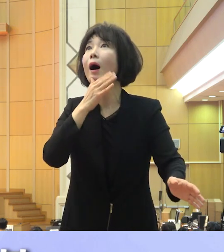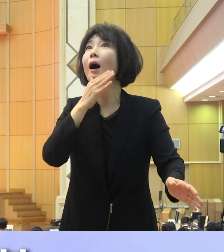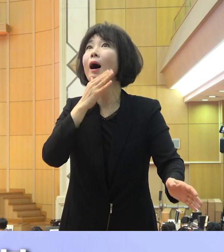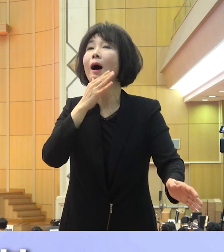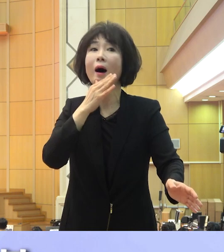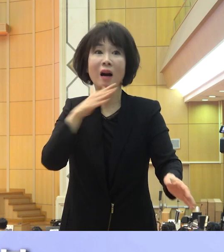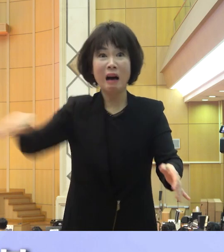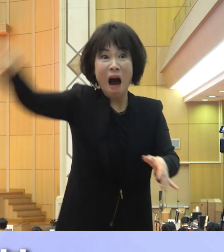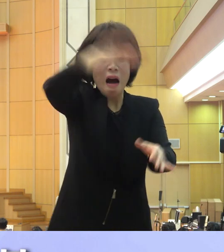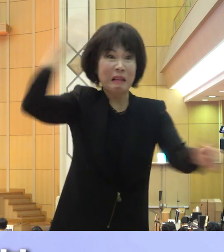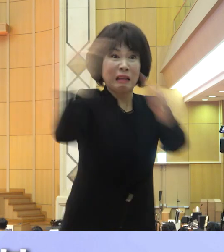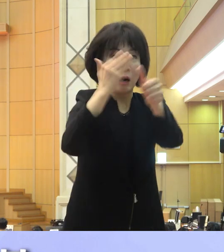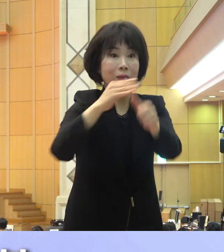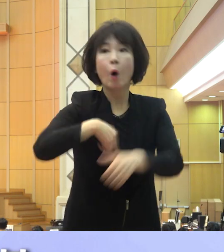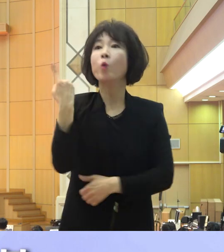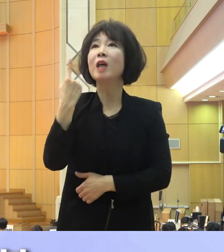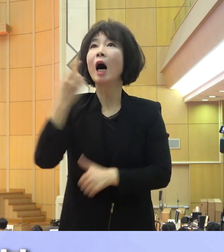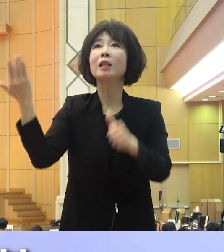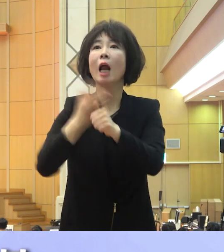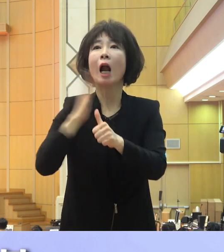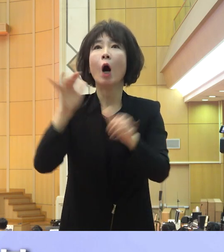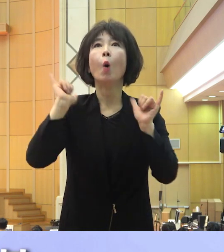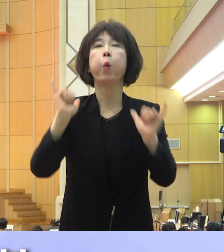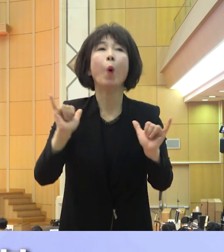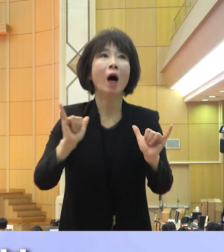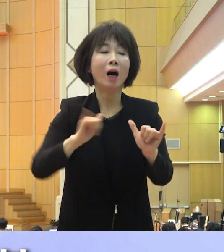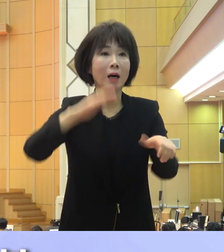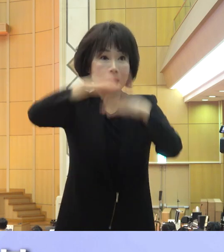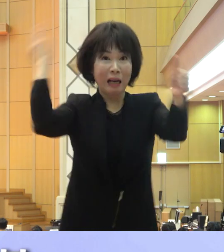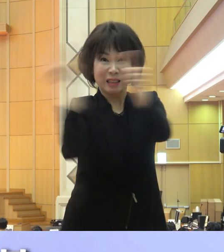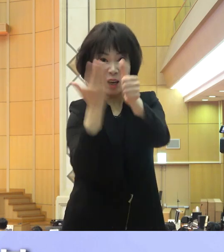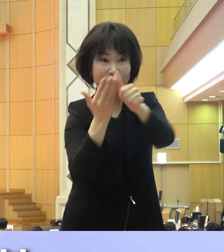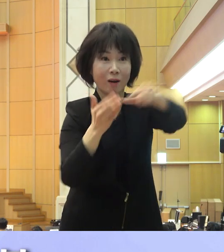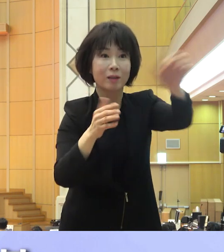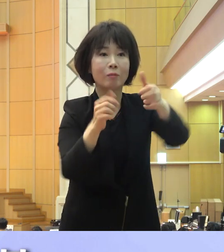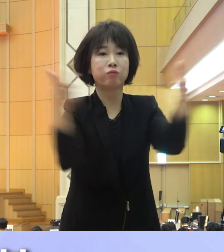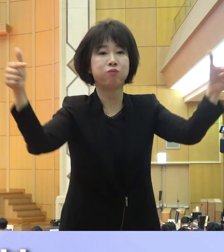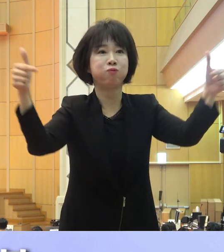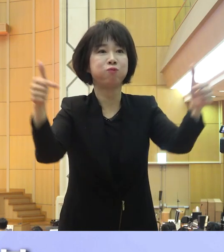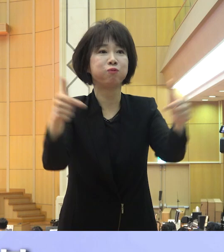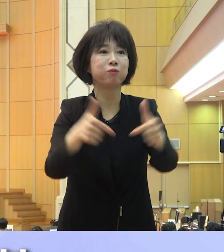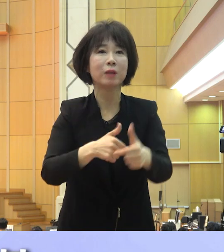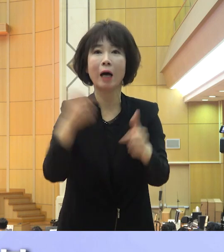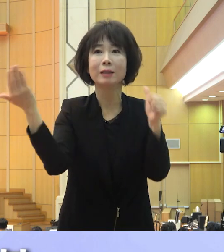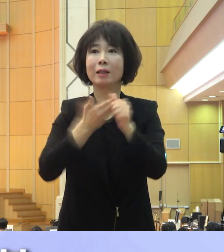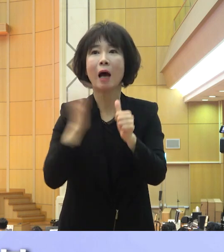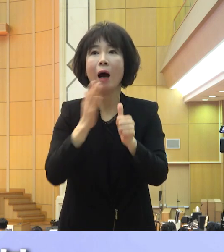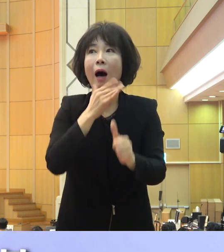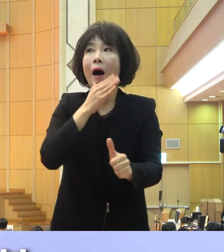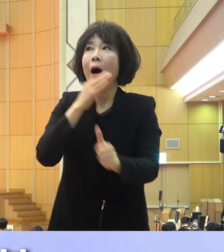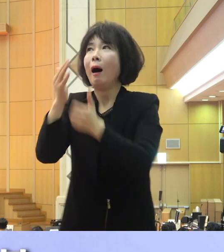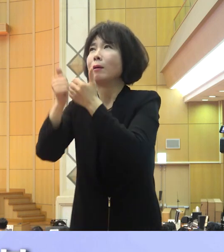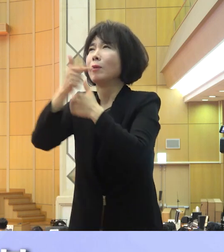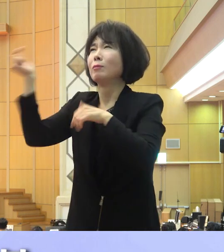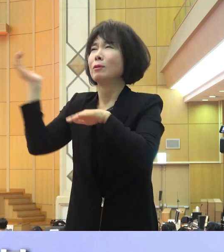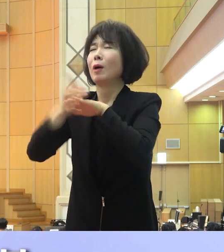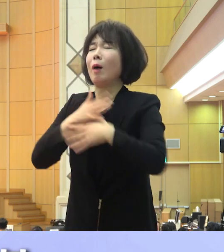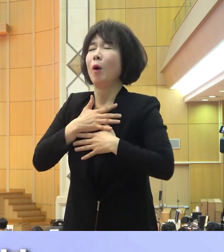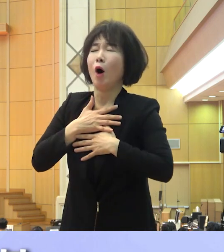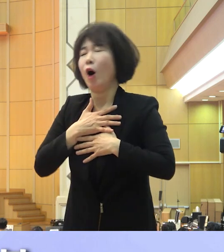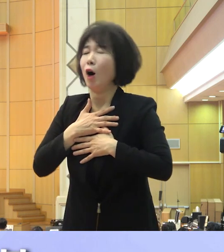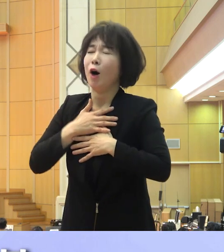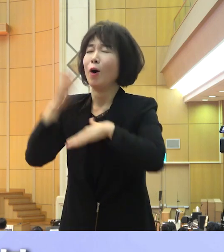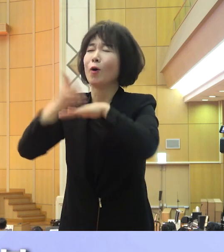다 잘렸는데 그 사람은 안 잘렸잖아. 그리고 난 다음에 또 열심히 주님 말씀대로 막 이렇게 하다